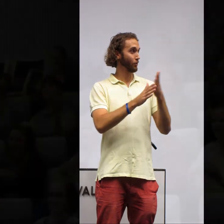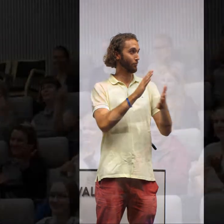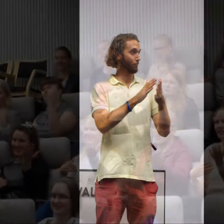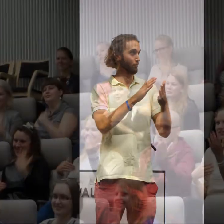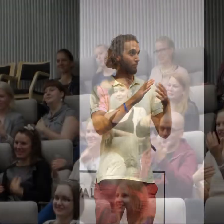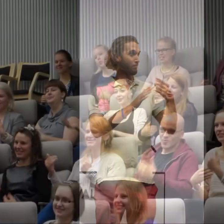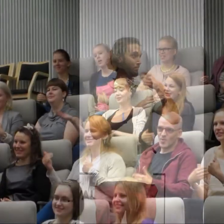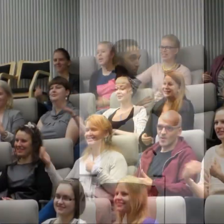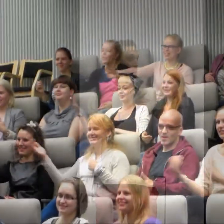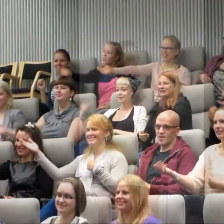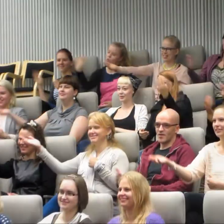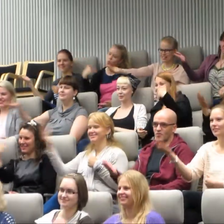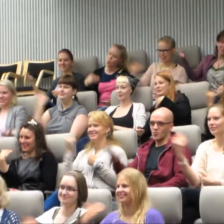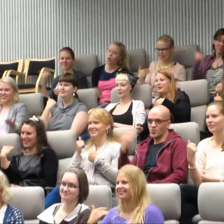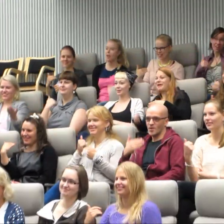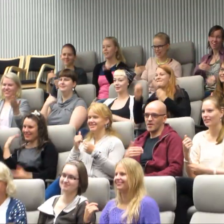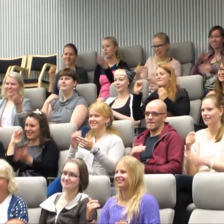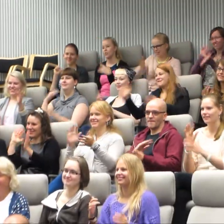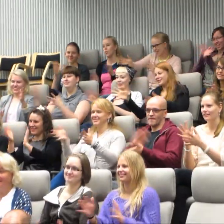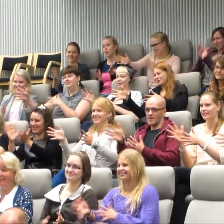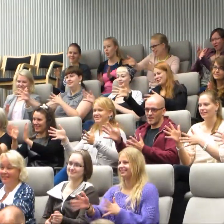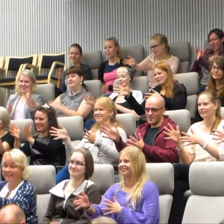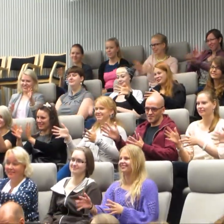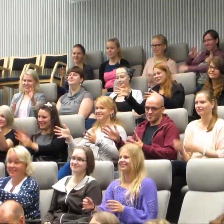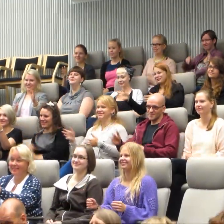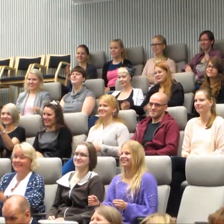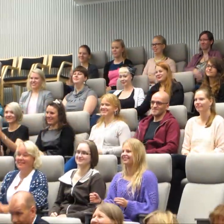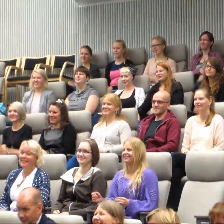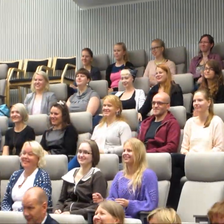yhdessä viitataan. Tule viito.